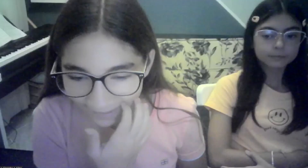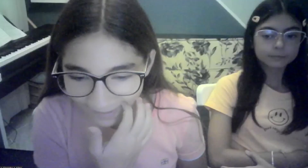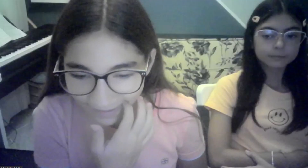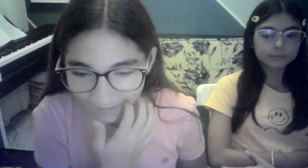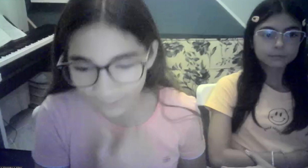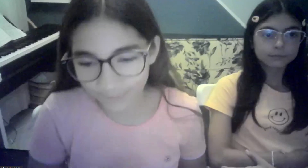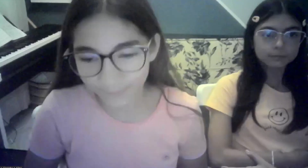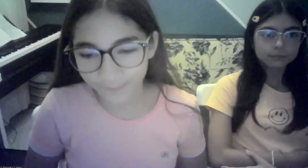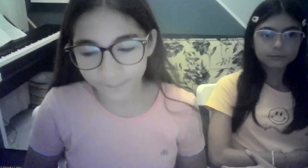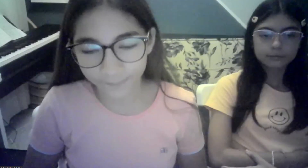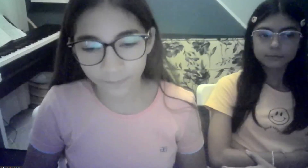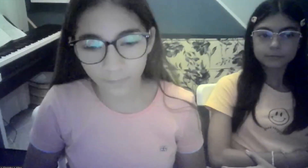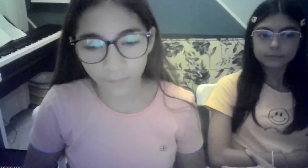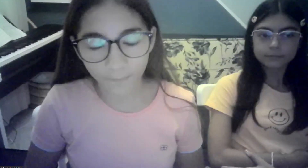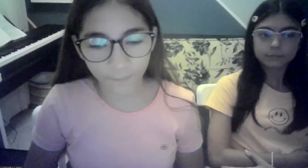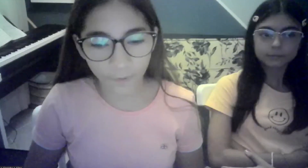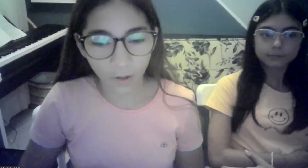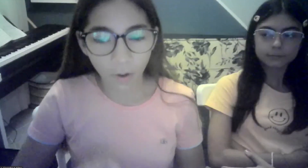E